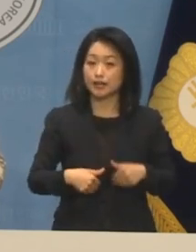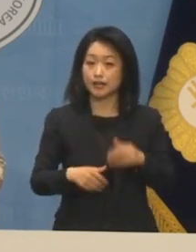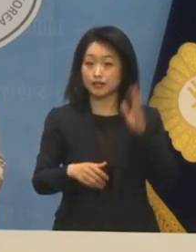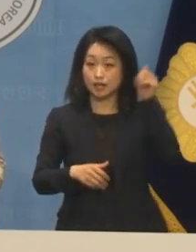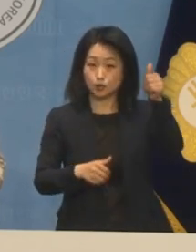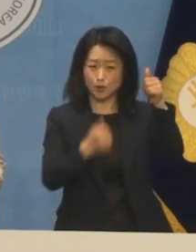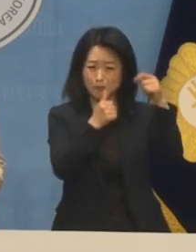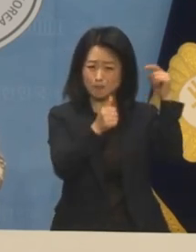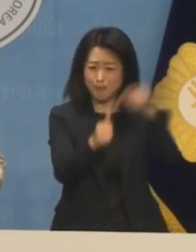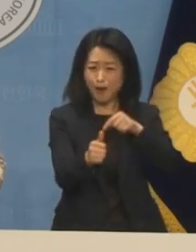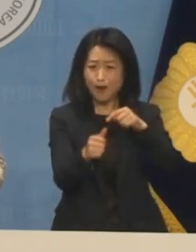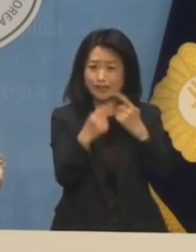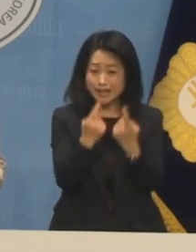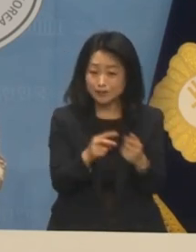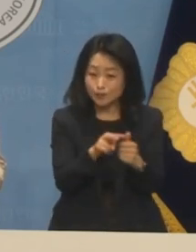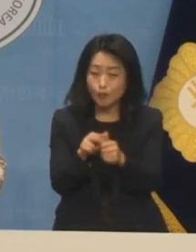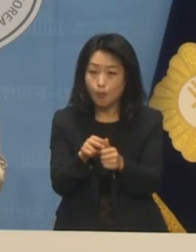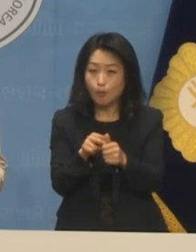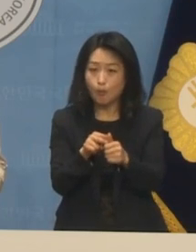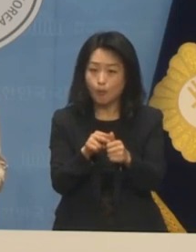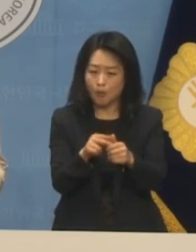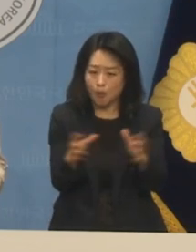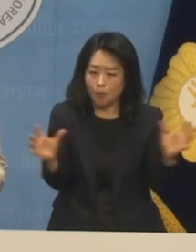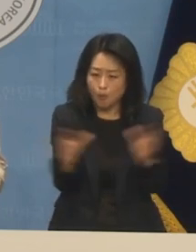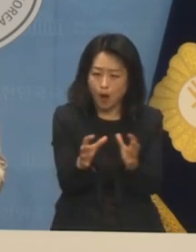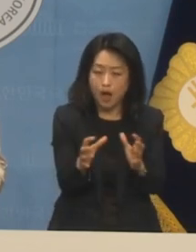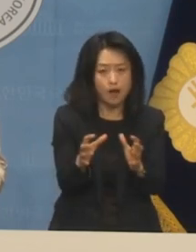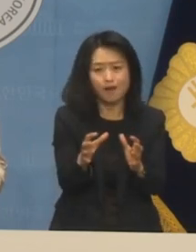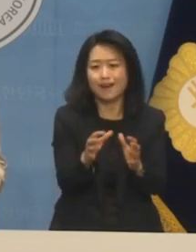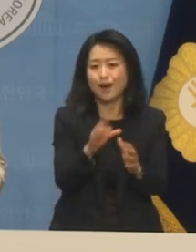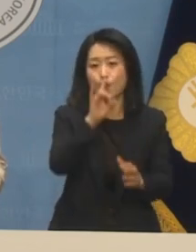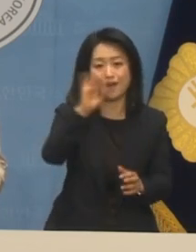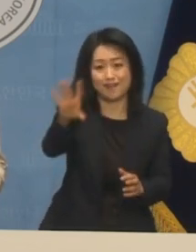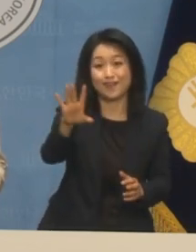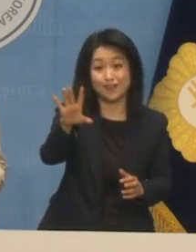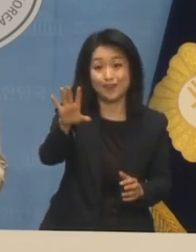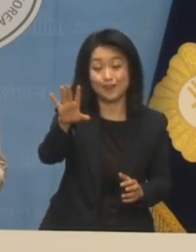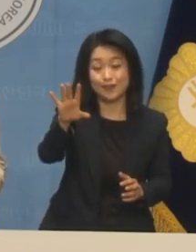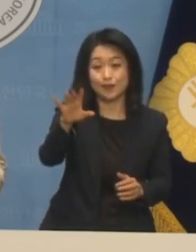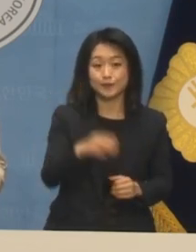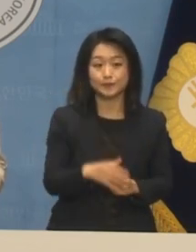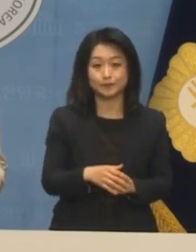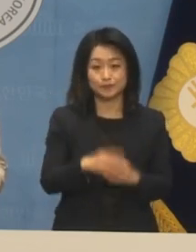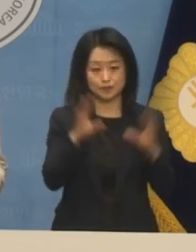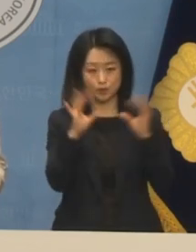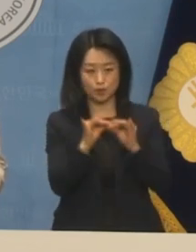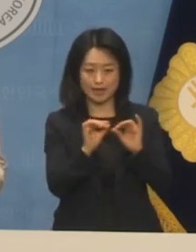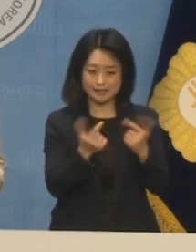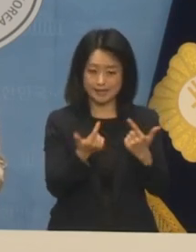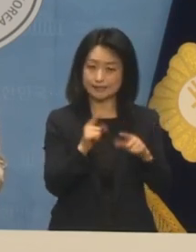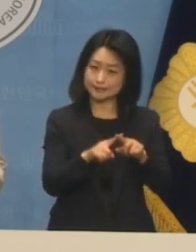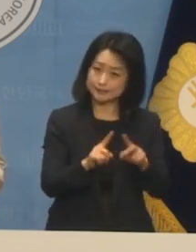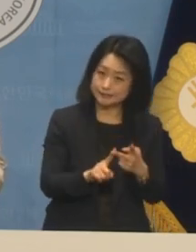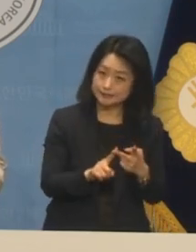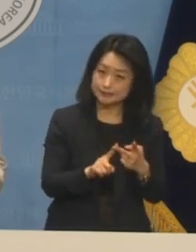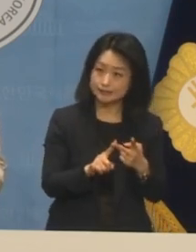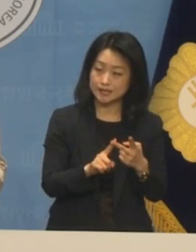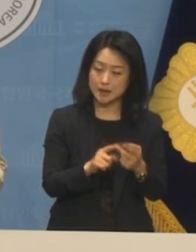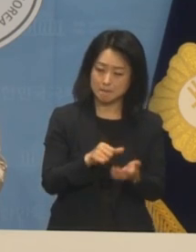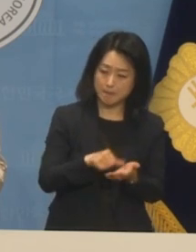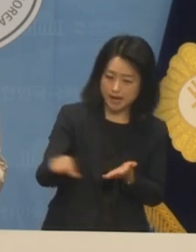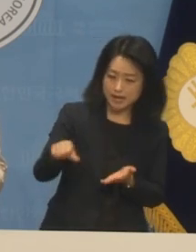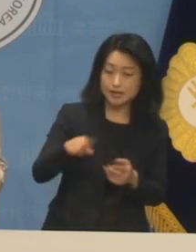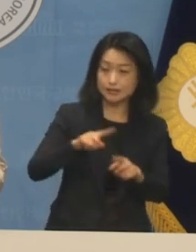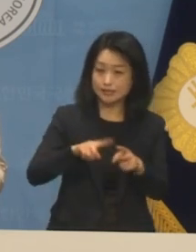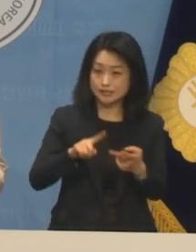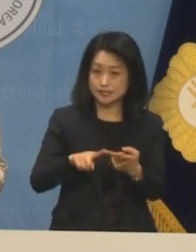대통령령으로 너무 쉽게 개인정보를 모을 수 있도록 하면 안 됩니다. 비동의 방법이나 보관과 폐기 절차 확인에